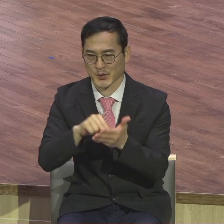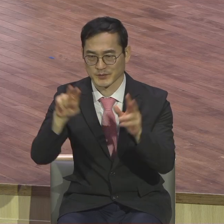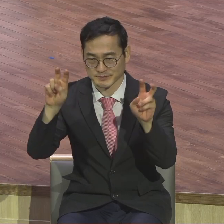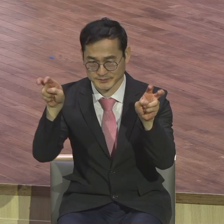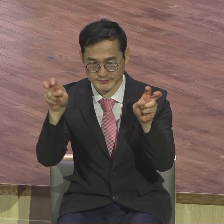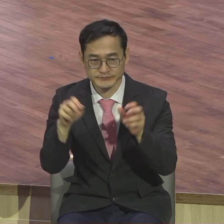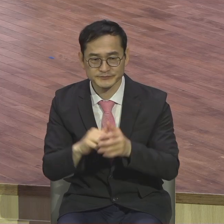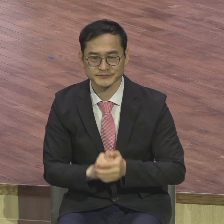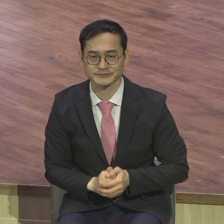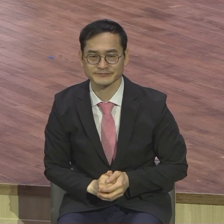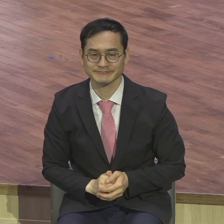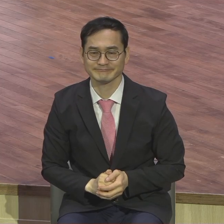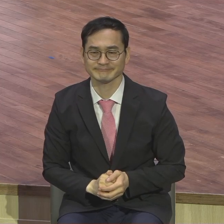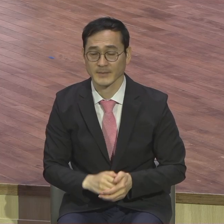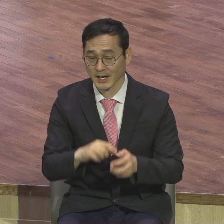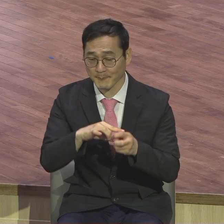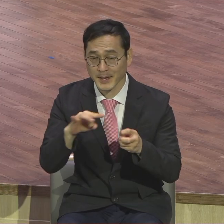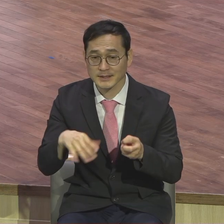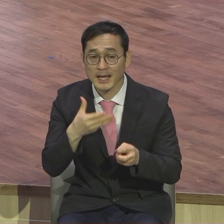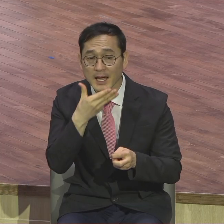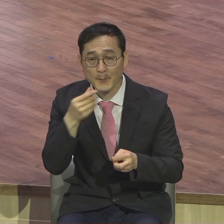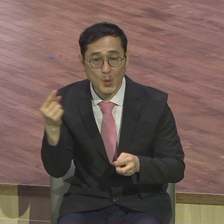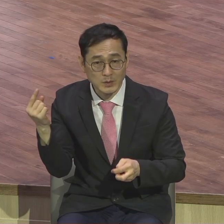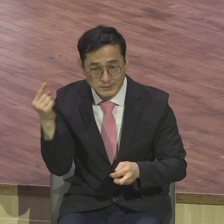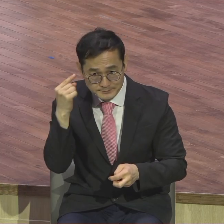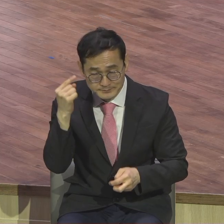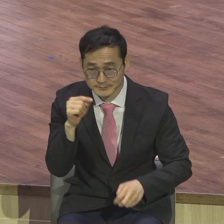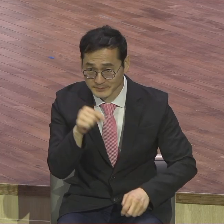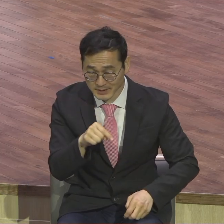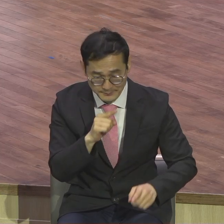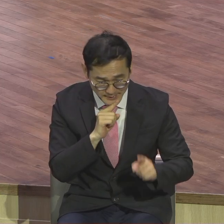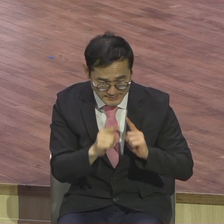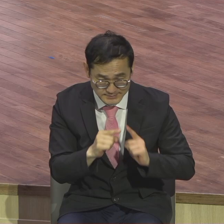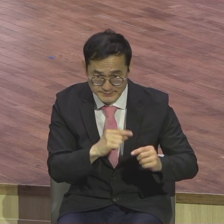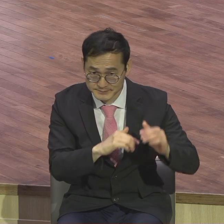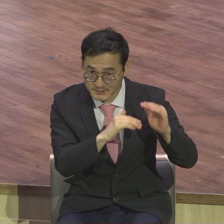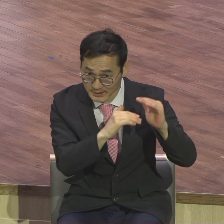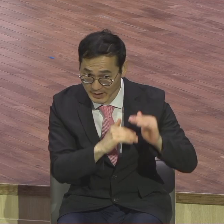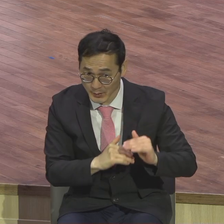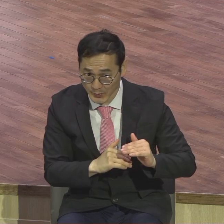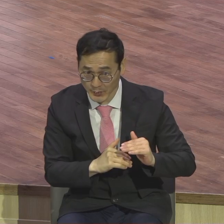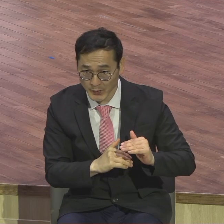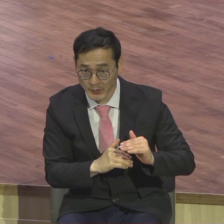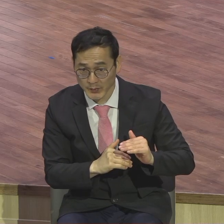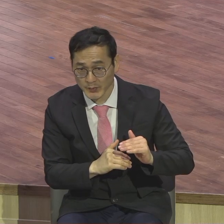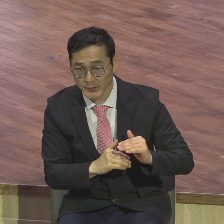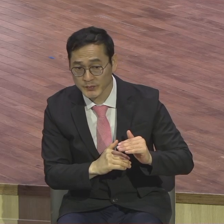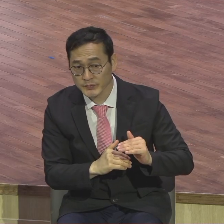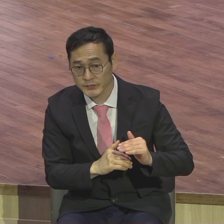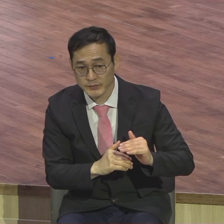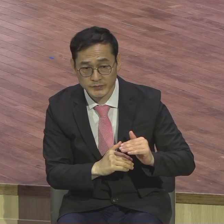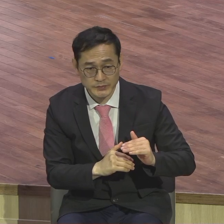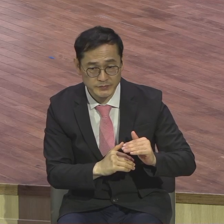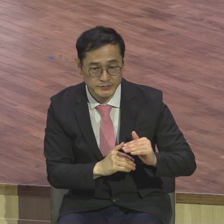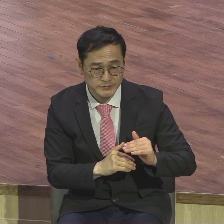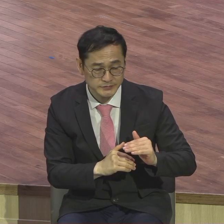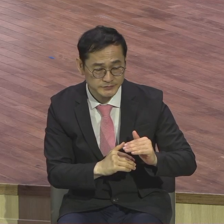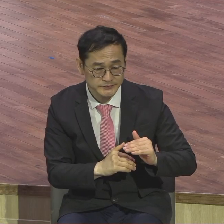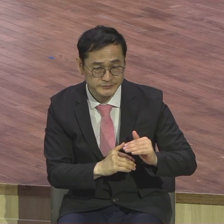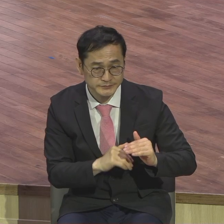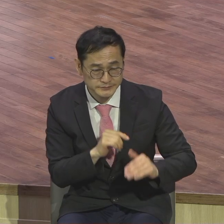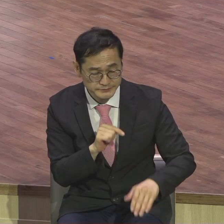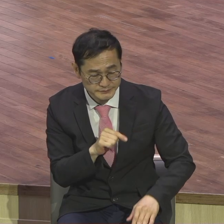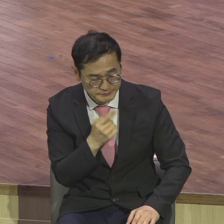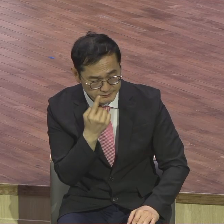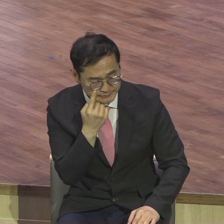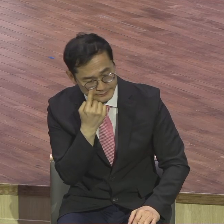매주 이 마태복음을 우리가 살펴보고 있는데 마태복음의 가장 큰 특징 중에 하나가